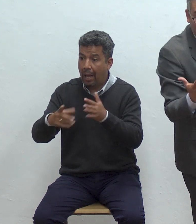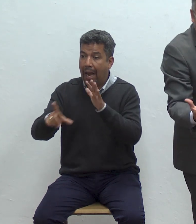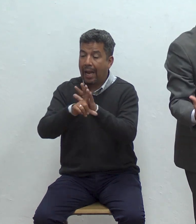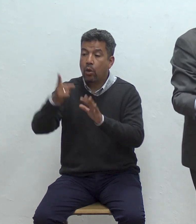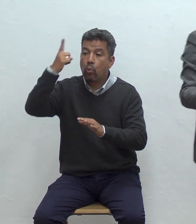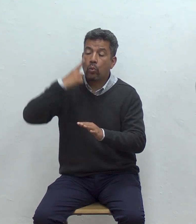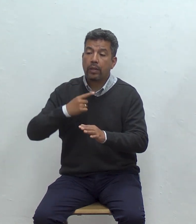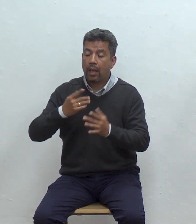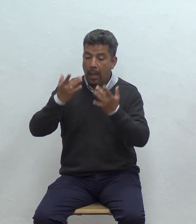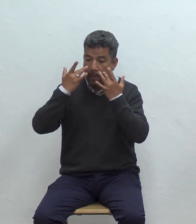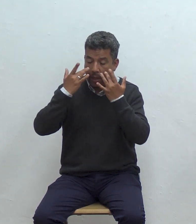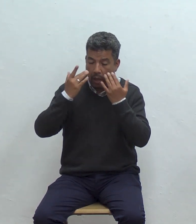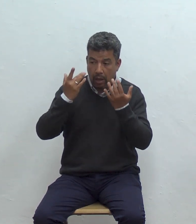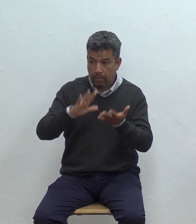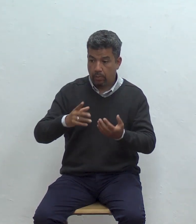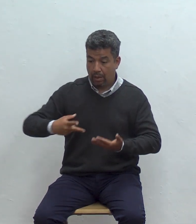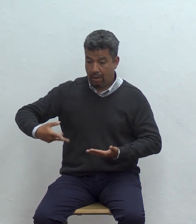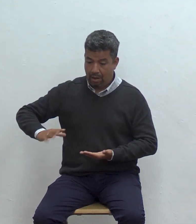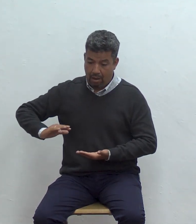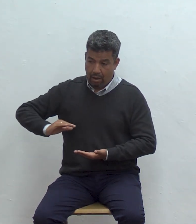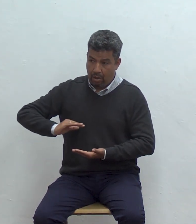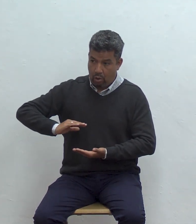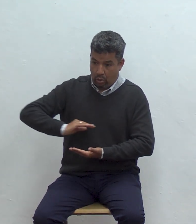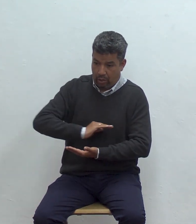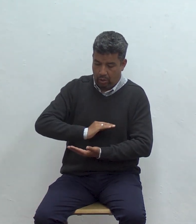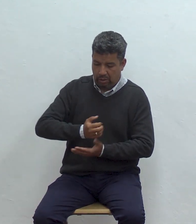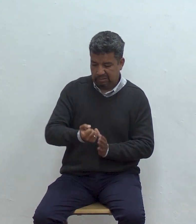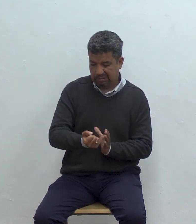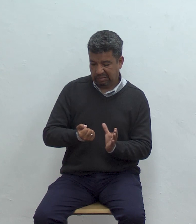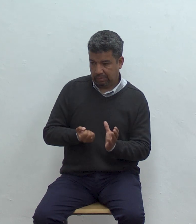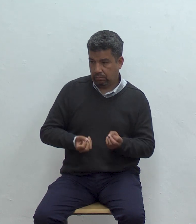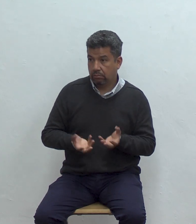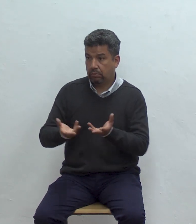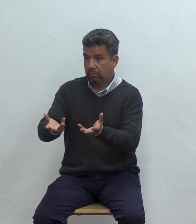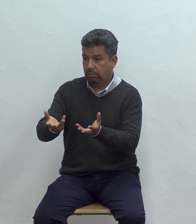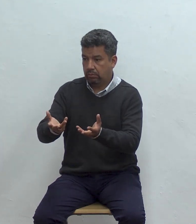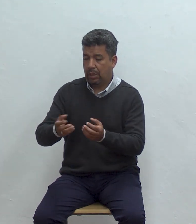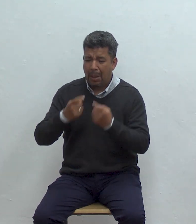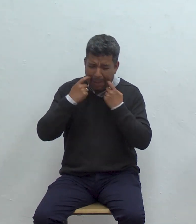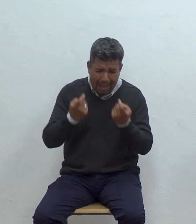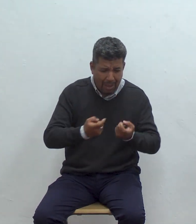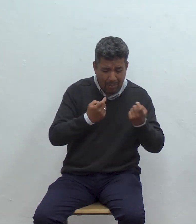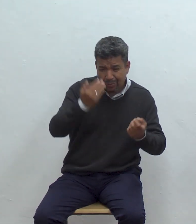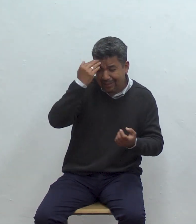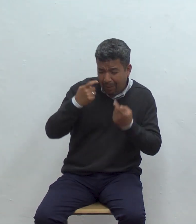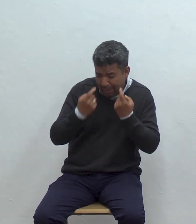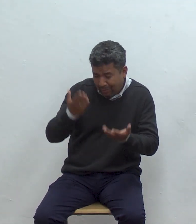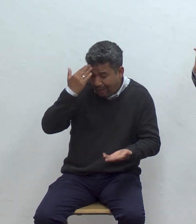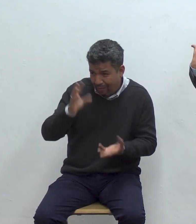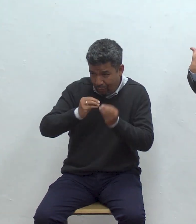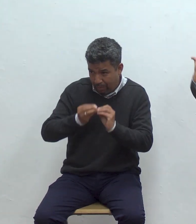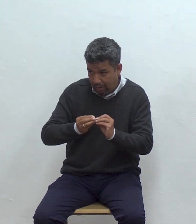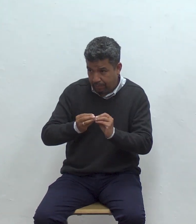día de expiación en que con un cordero se pagaba por los pecados de todos. Entonces la gente había pecado, se sabe cómo es el pecado, ¿no?